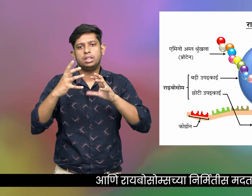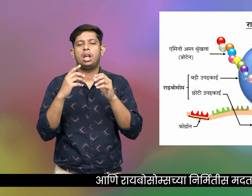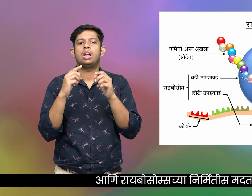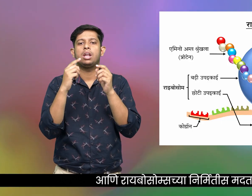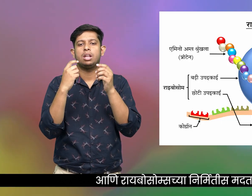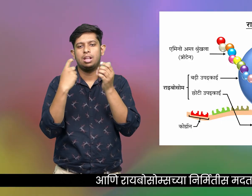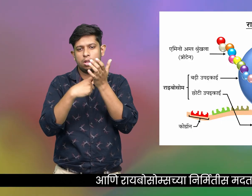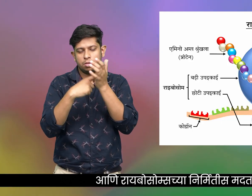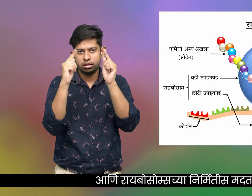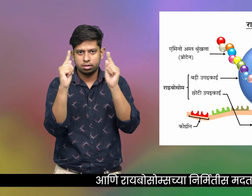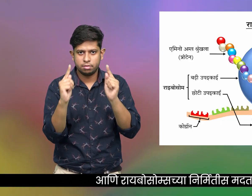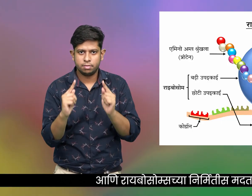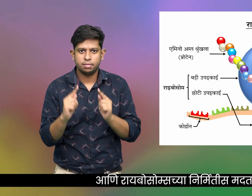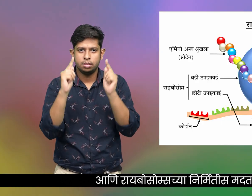मदत करतो.